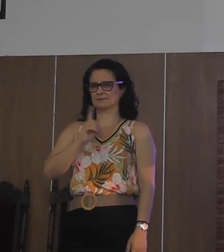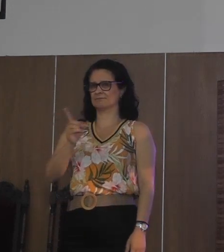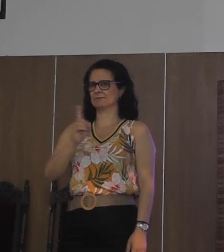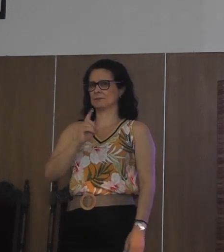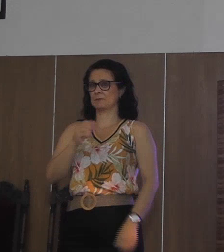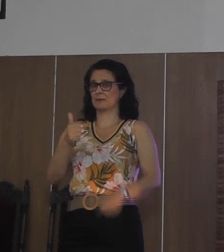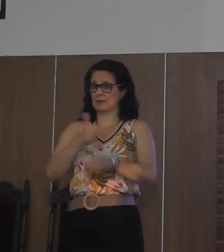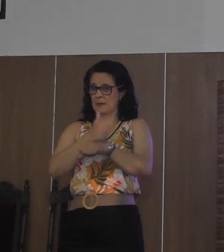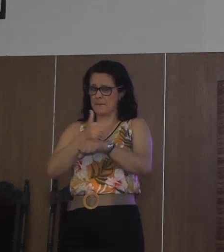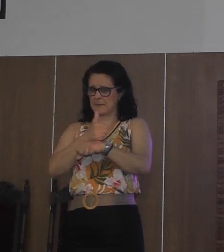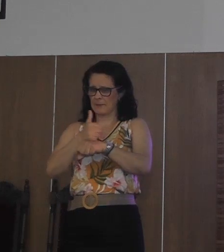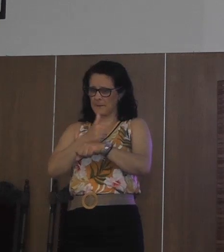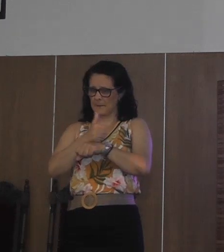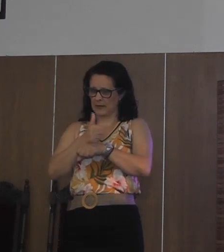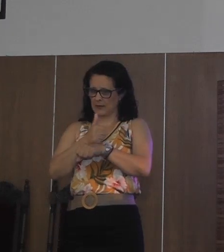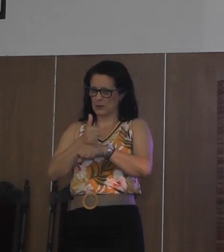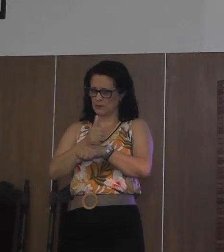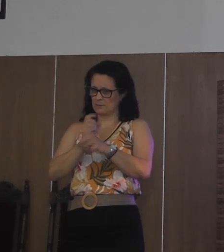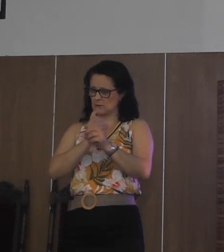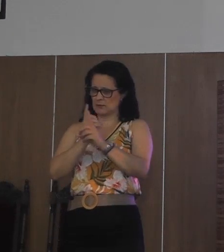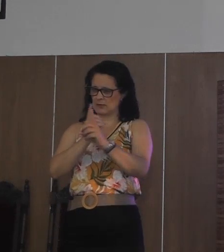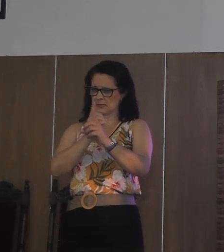Primeiro escalão, servo.